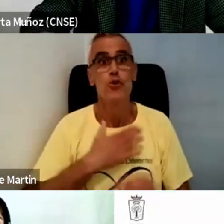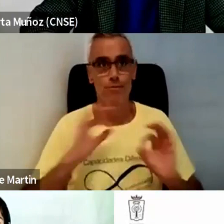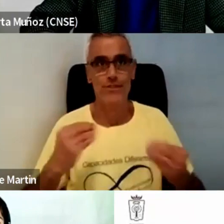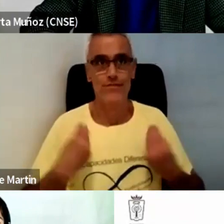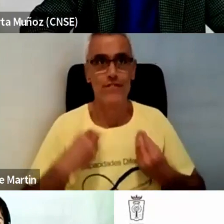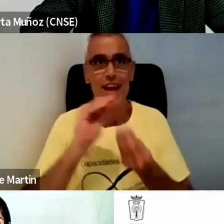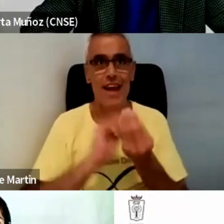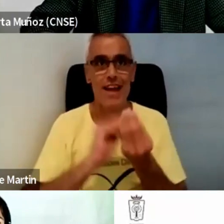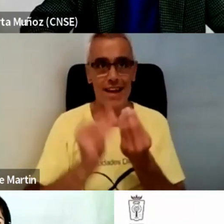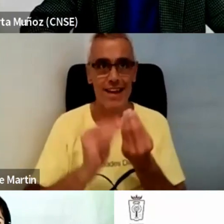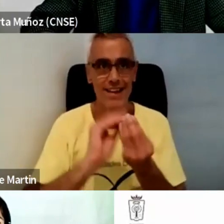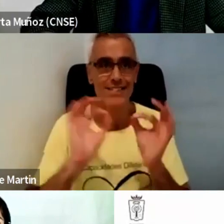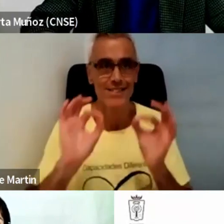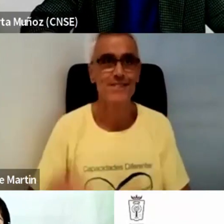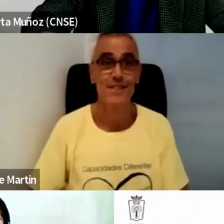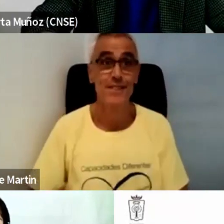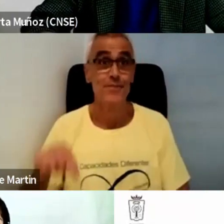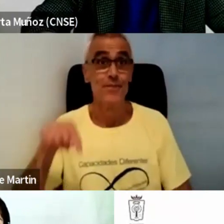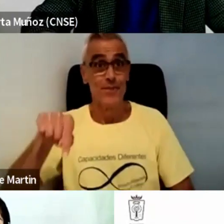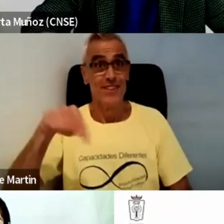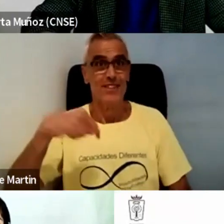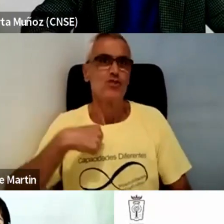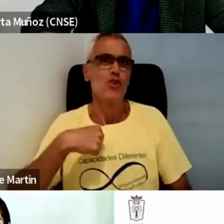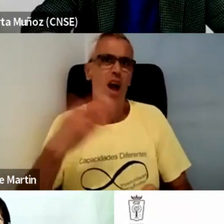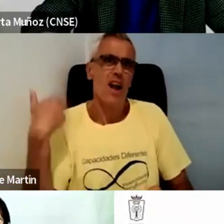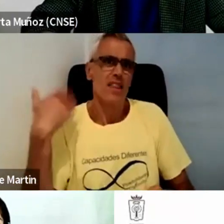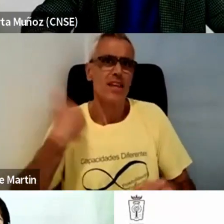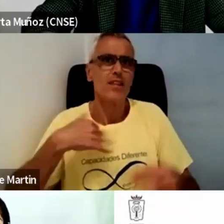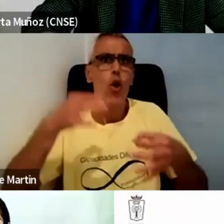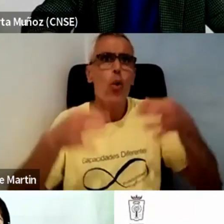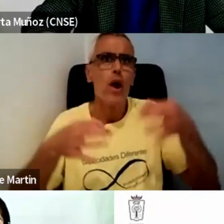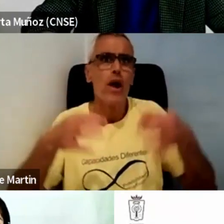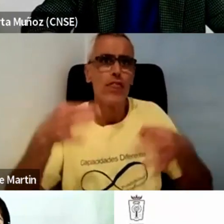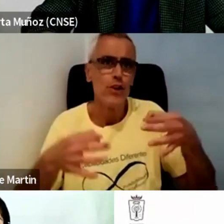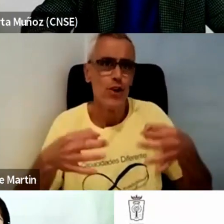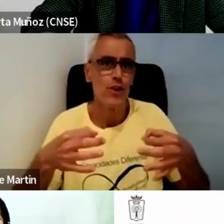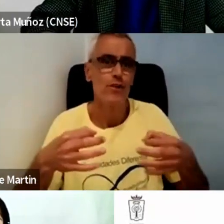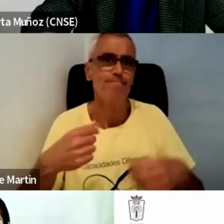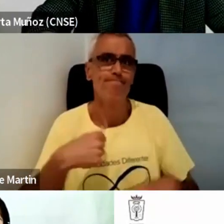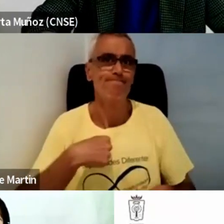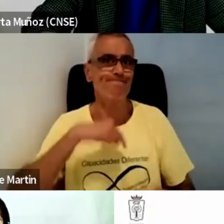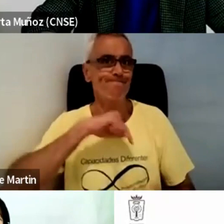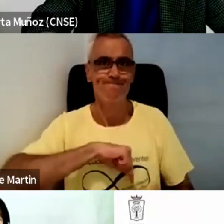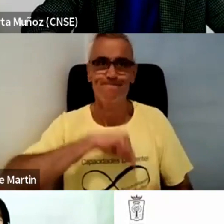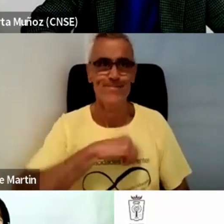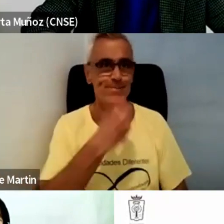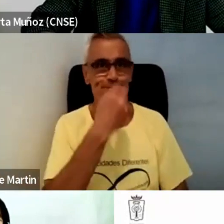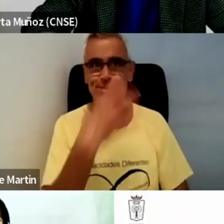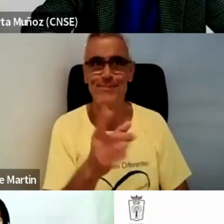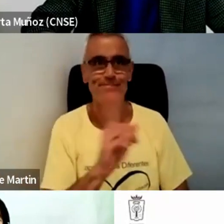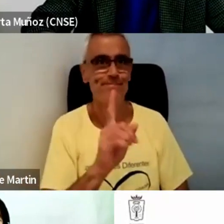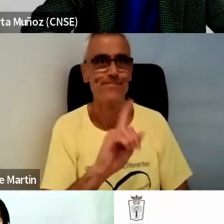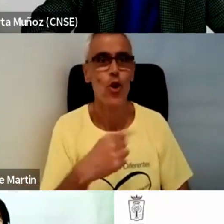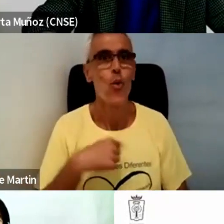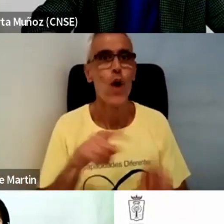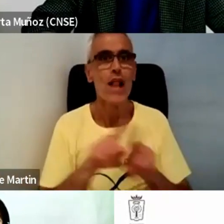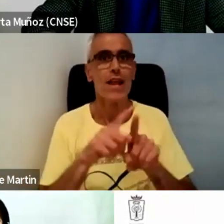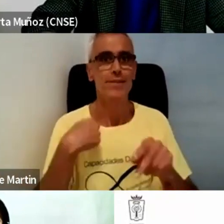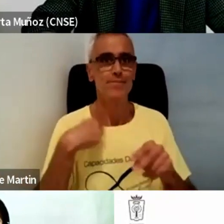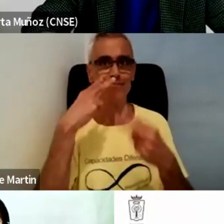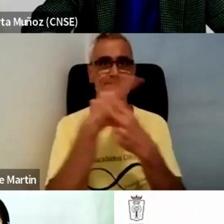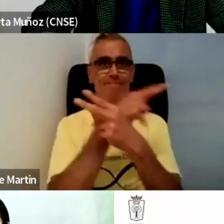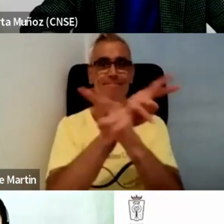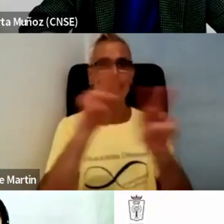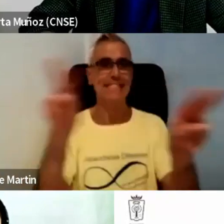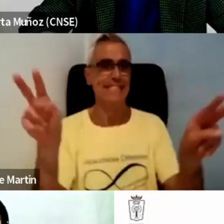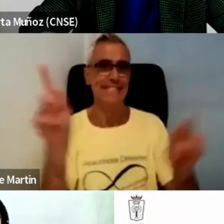con cada una de las exposiciones. Yo vivo en Canarias, en Gran Canaria, y he acudido a algún juicio,